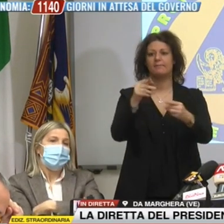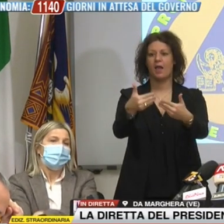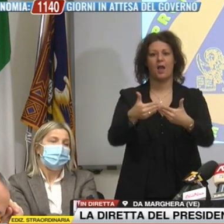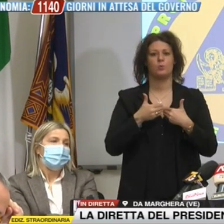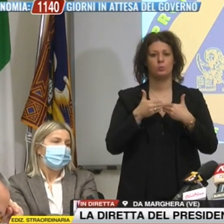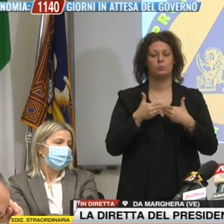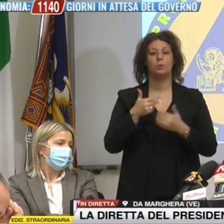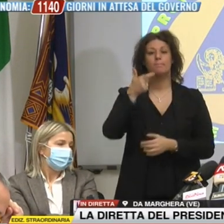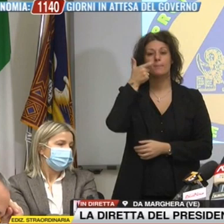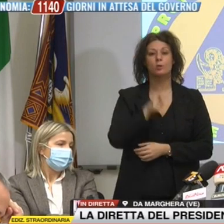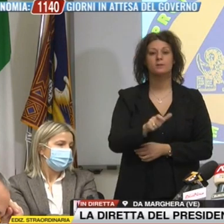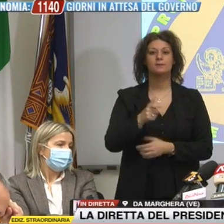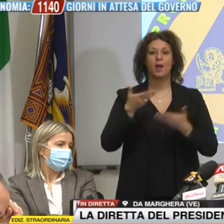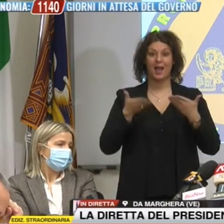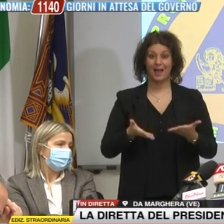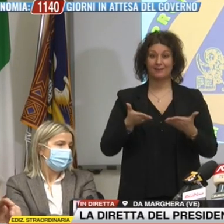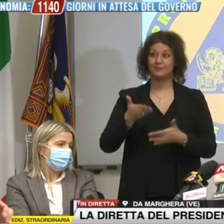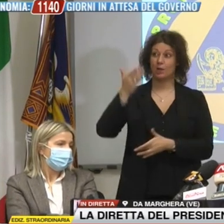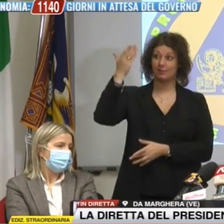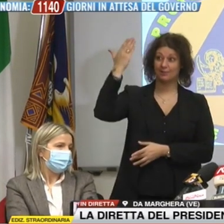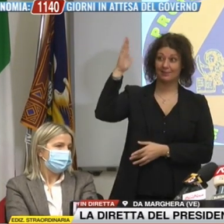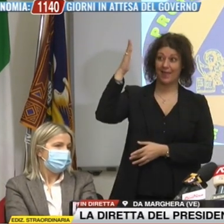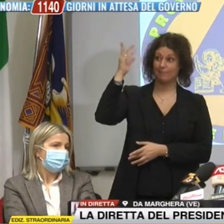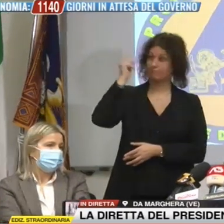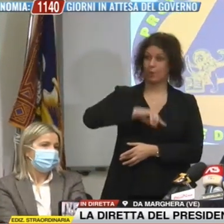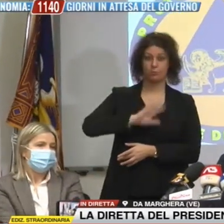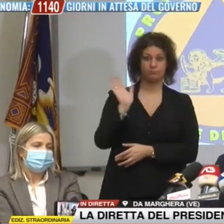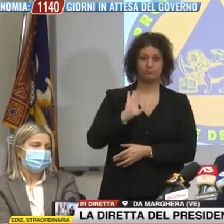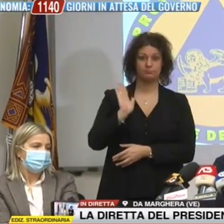perché noi siamo in una fase di maltempo piuttosto rilevante.